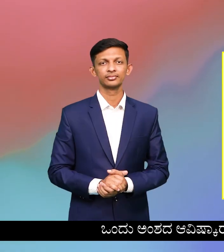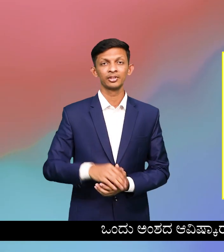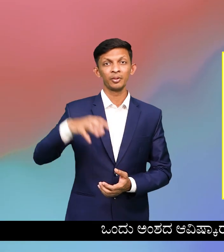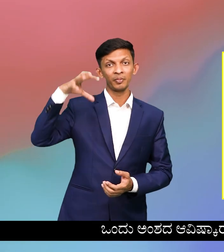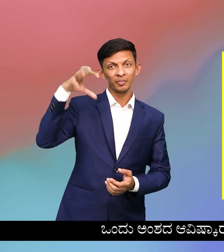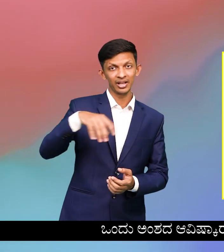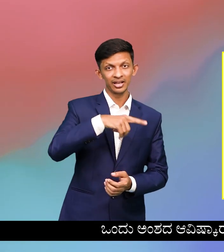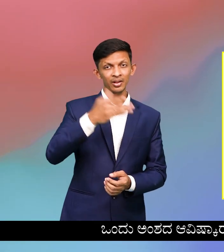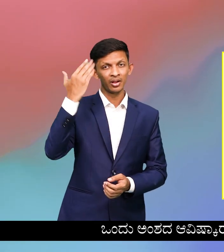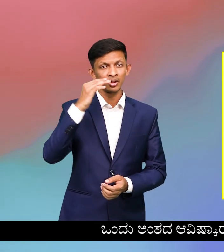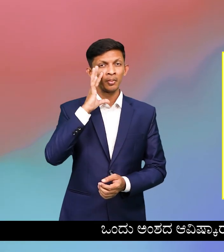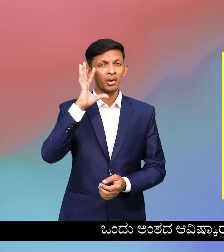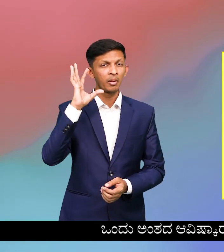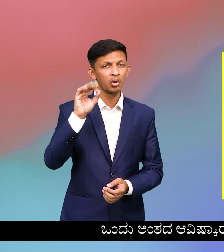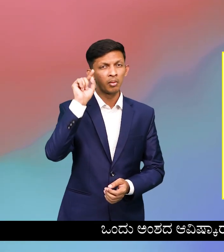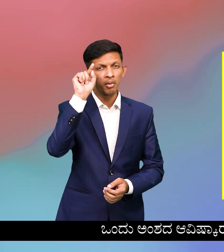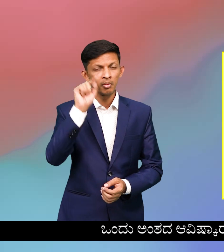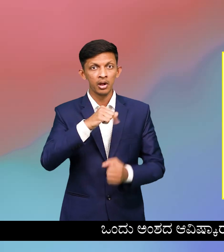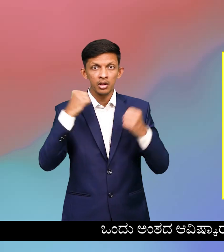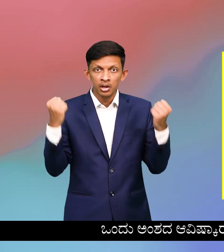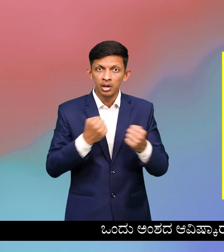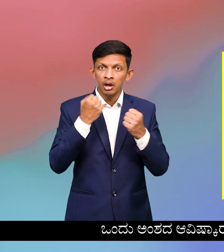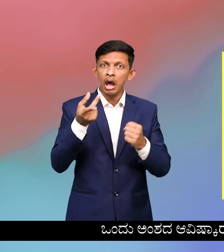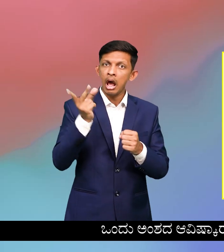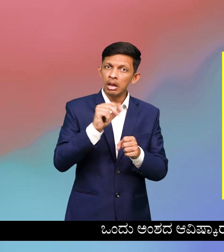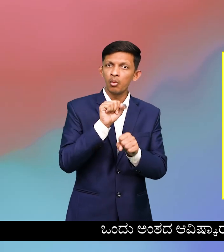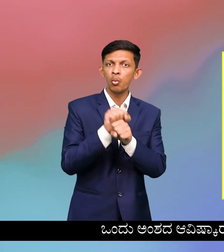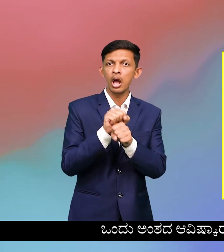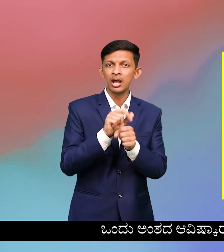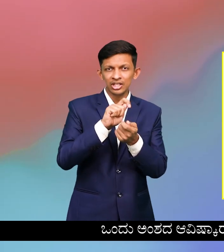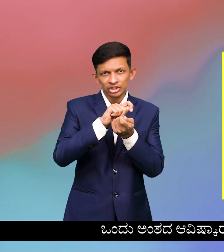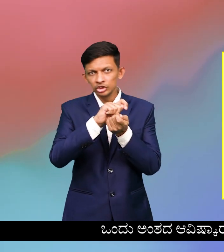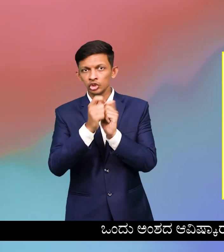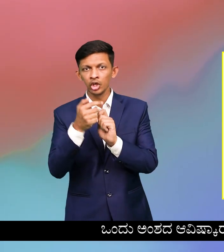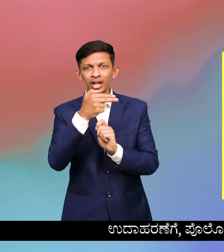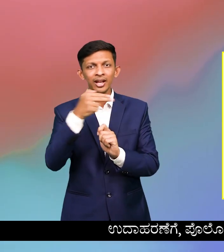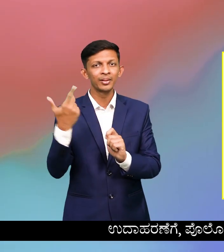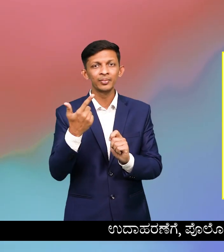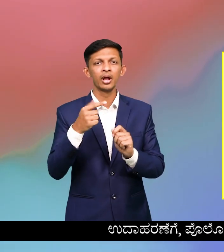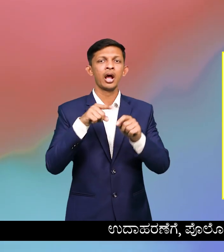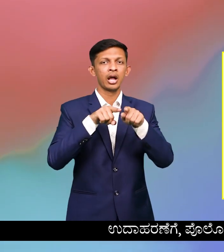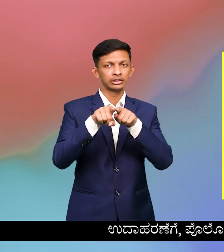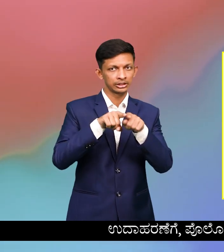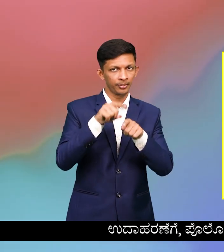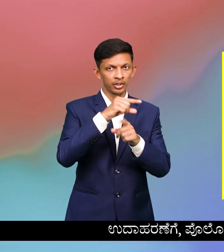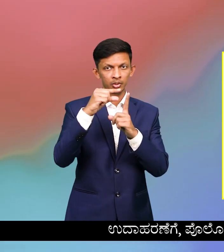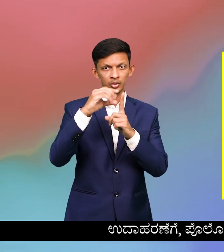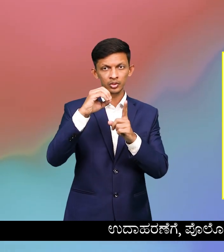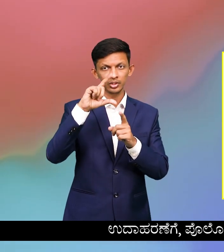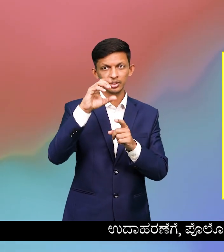ಒಂದು ಅಂಶದ ಆವಿಷ್ಕಾರದ ಸ್ಥಳವು ಅದರ ಹೆಸರುವಲ್ಲಿ ಪಾತ್ರವನ್ನು ವಹಿಸುತ್ತದೆ. ಉದಾಹರಣೆಗೆ, ಪೊಲೋನಿಯಂ